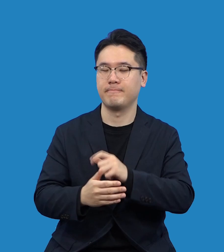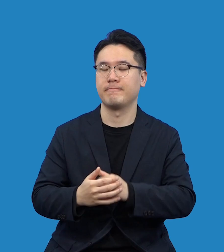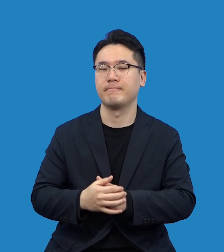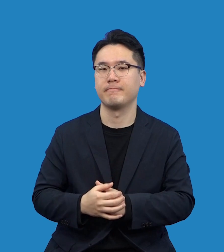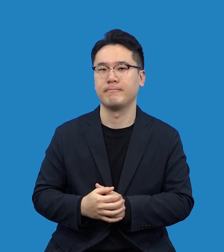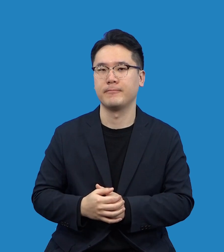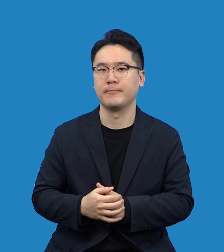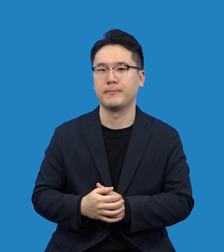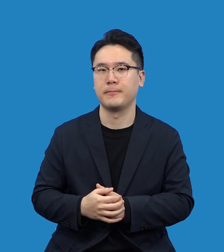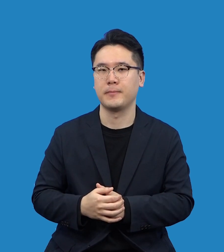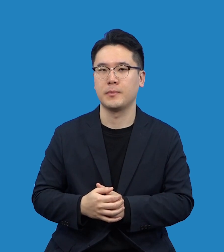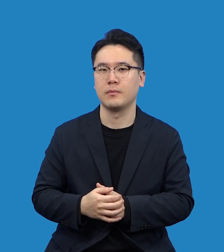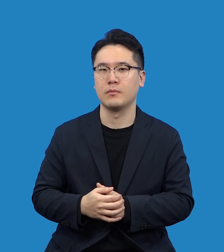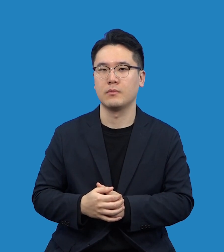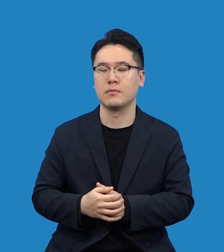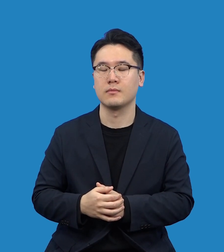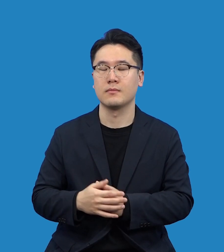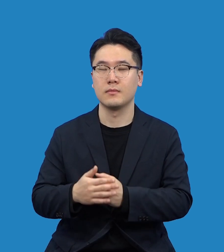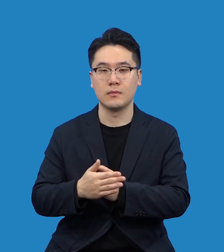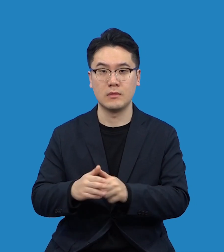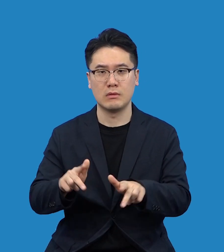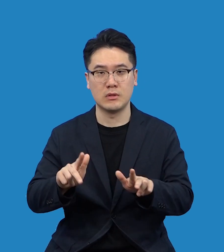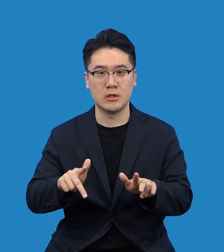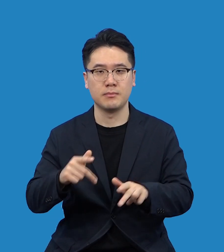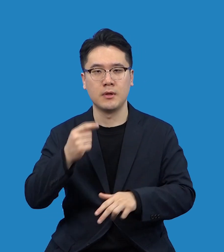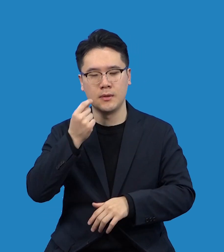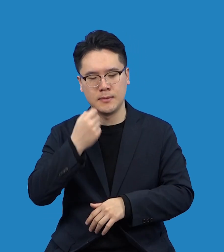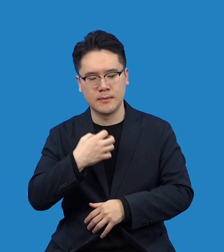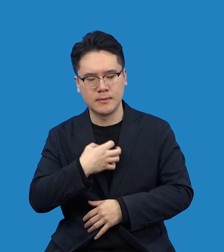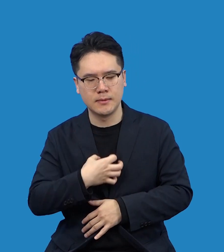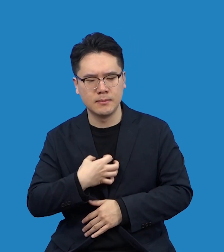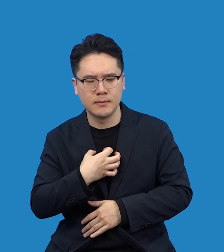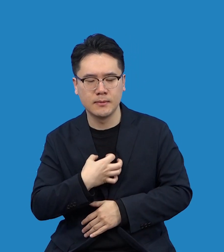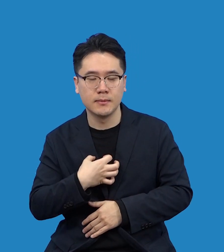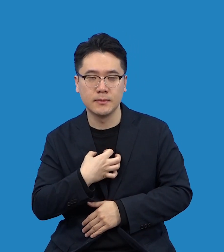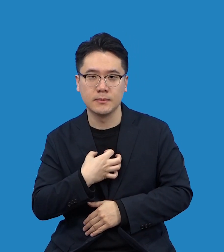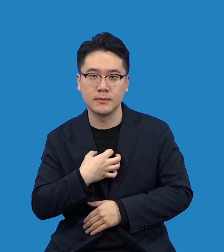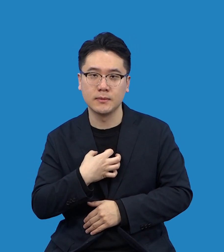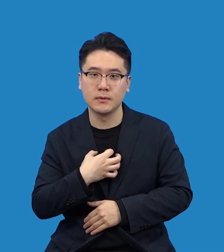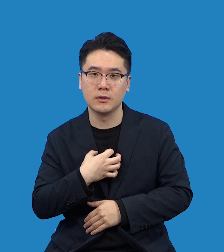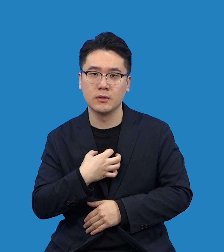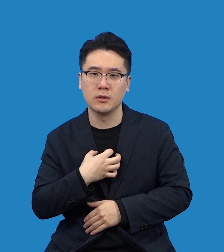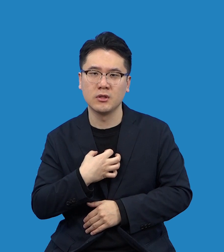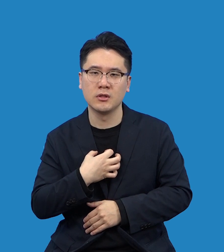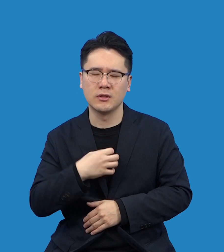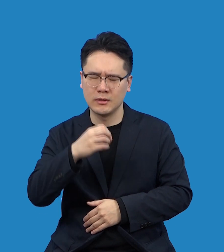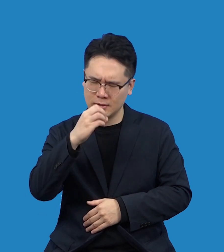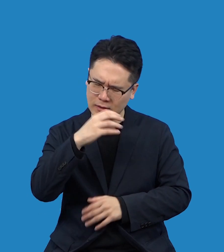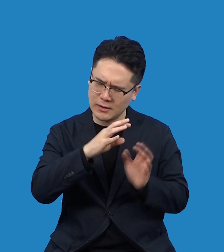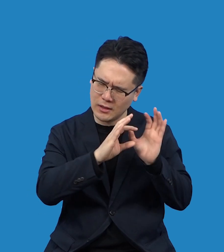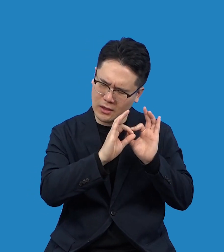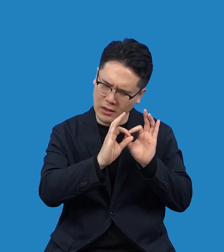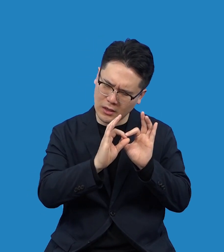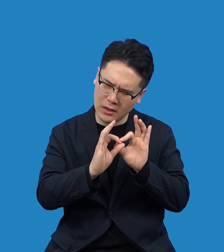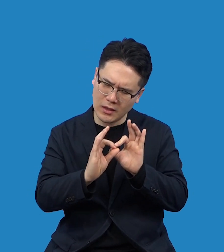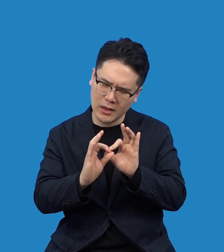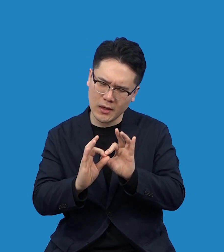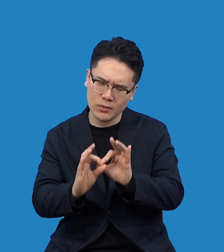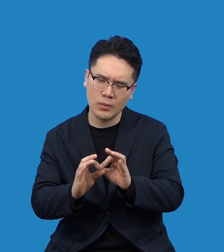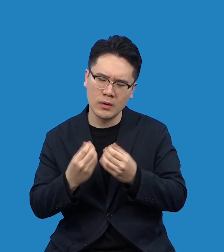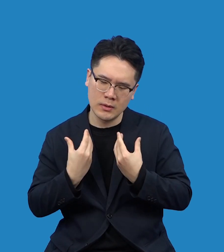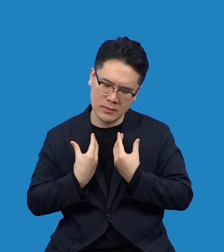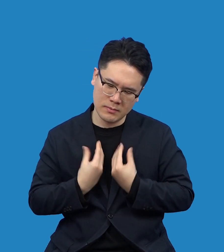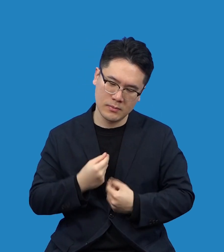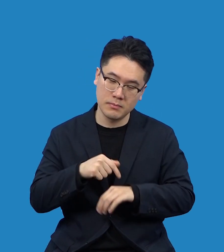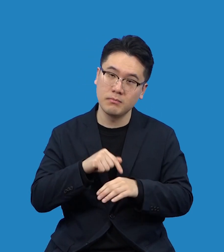그러니 지금 슬프다고 해서 마냥 슬퍼하면서 오늘의 삶을 살아갈 수